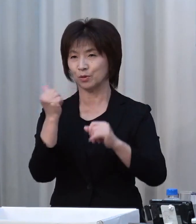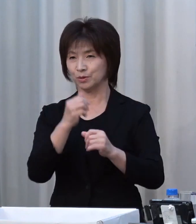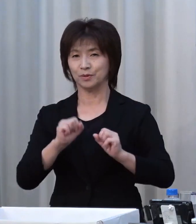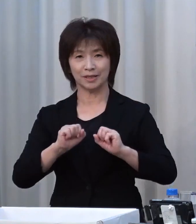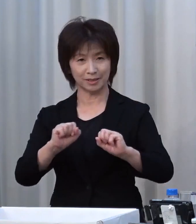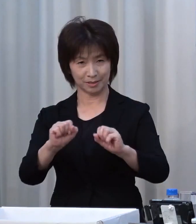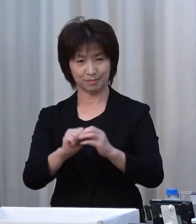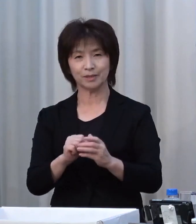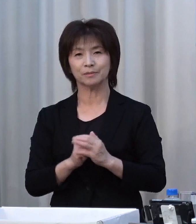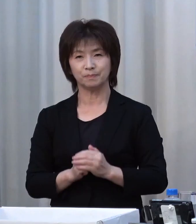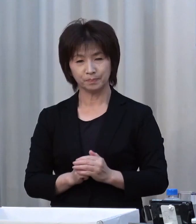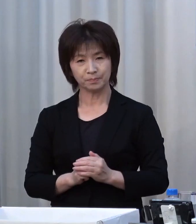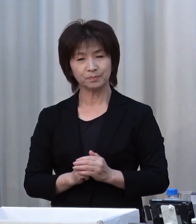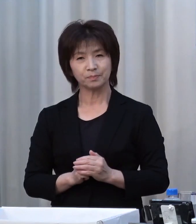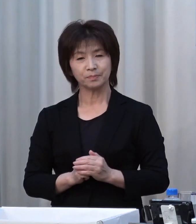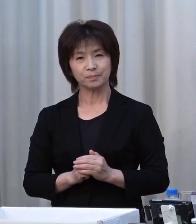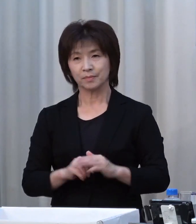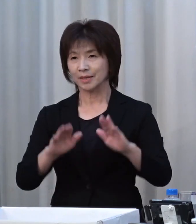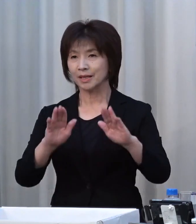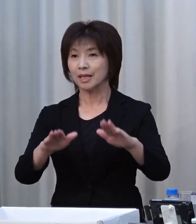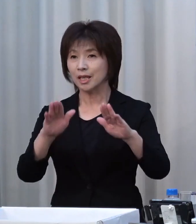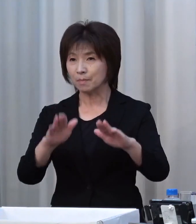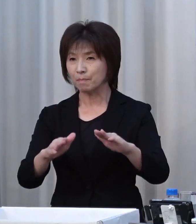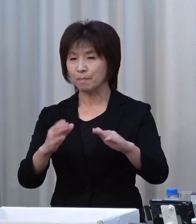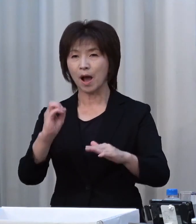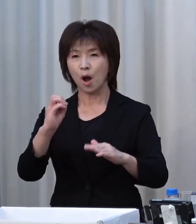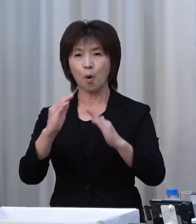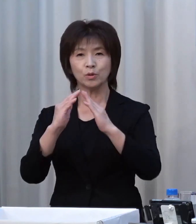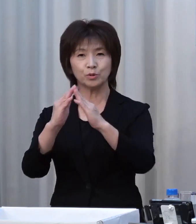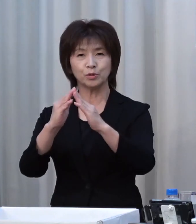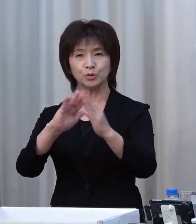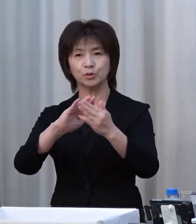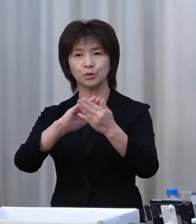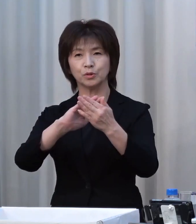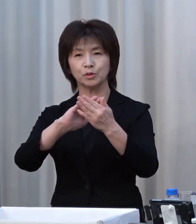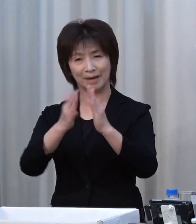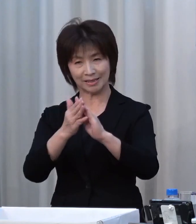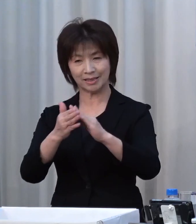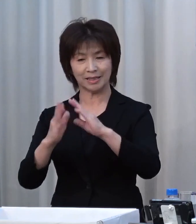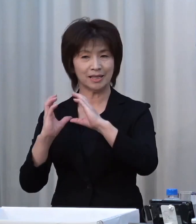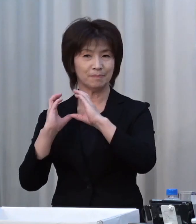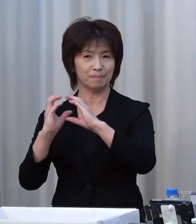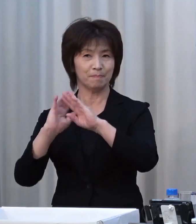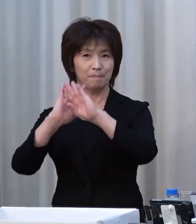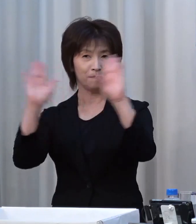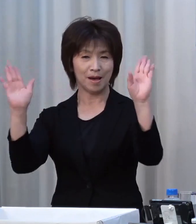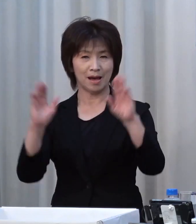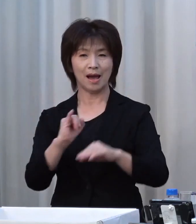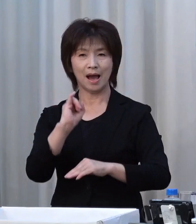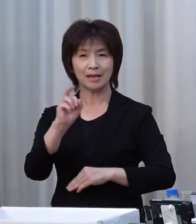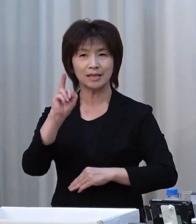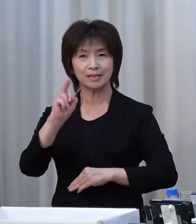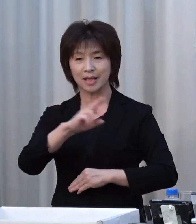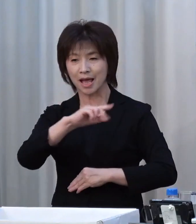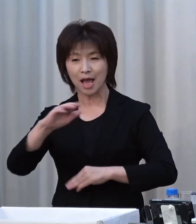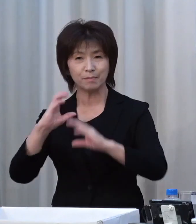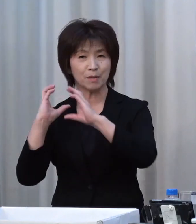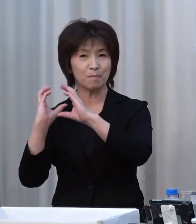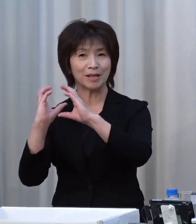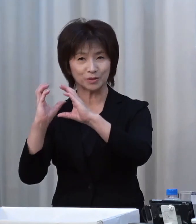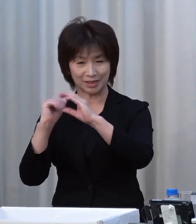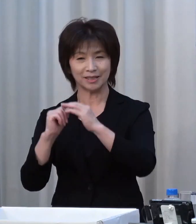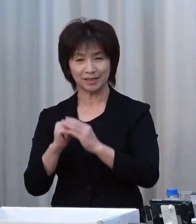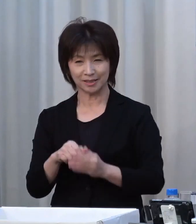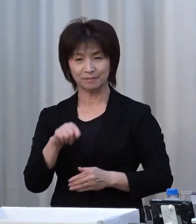。はじめに現在御宿町で開催されている御宿伊勢海老祭り